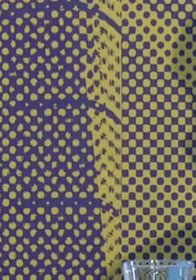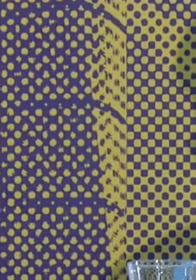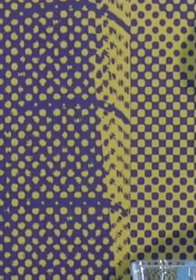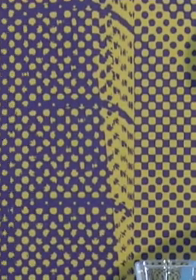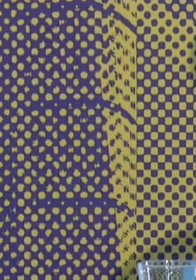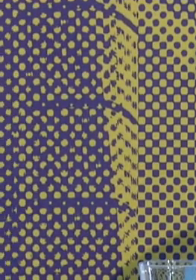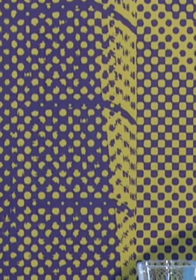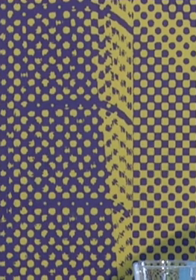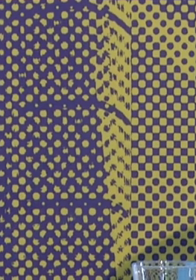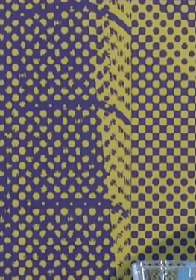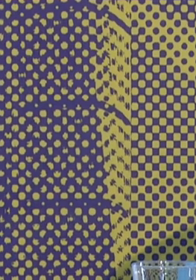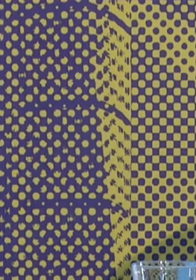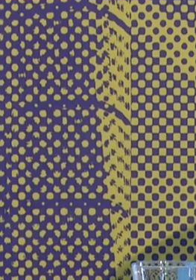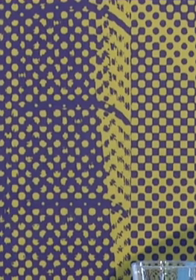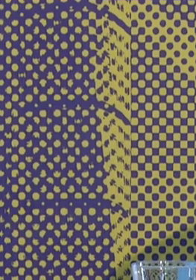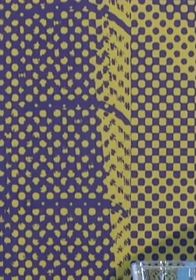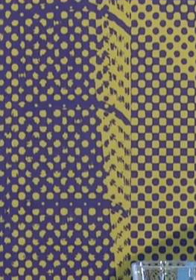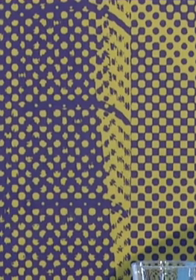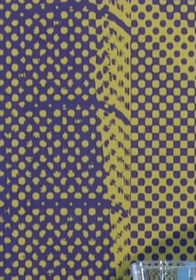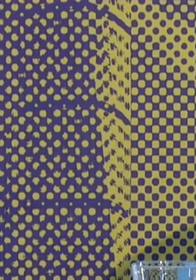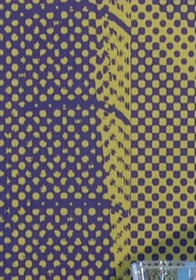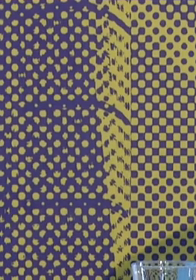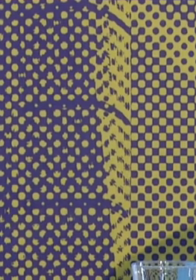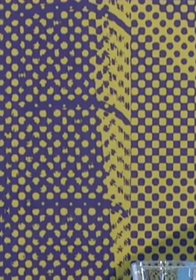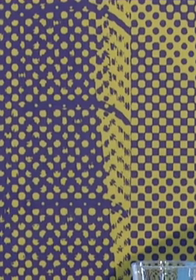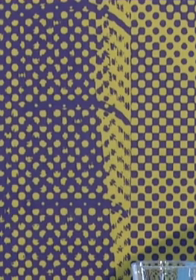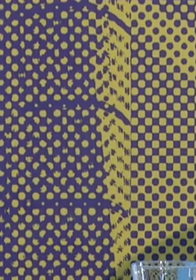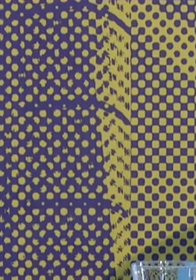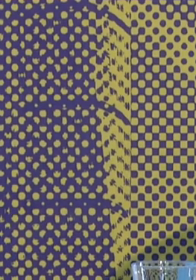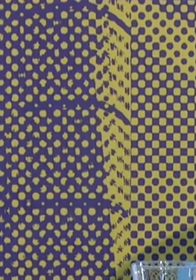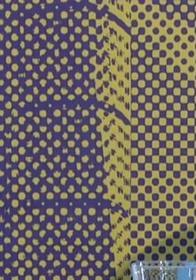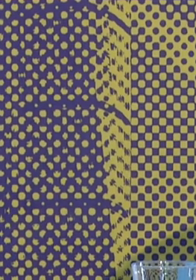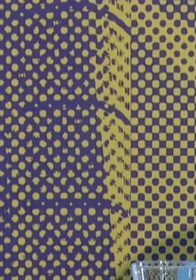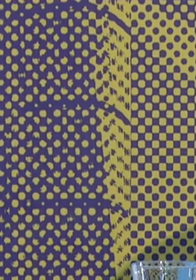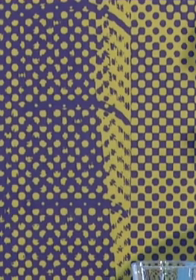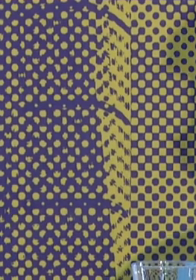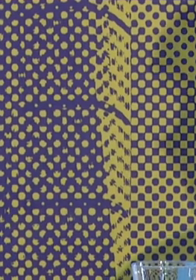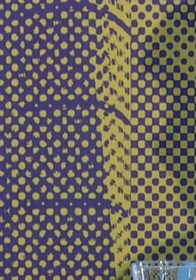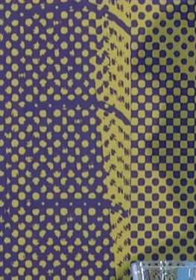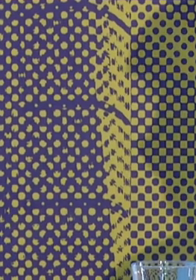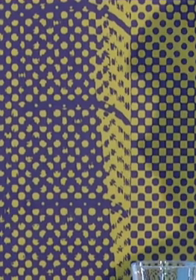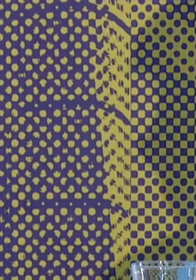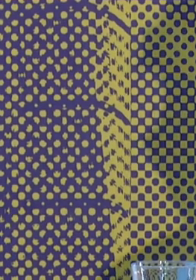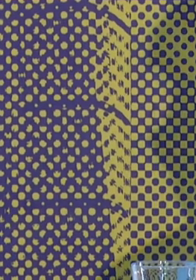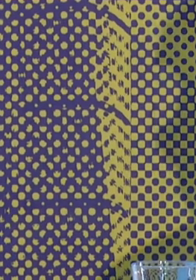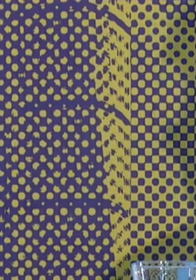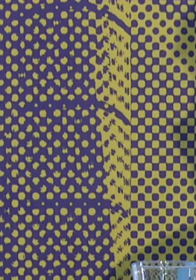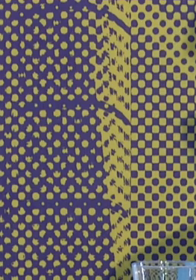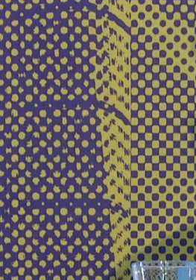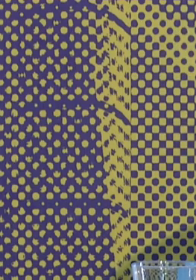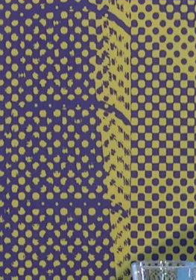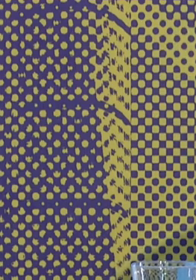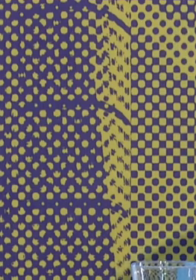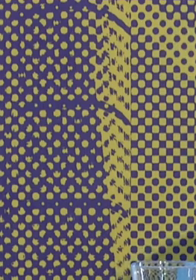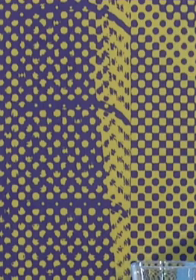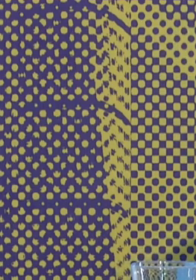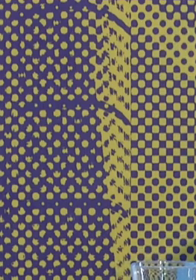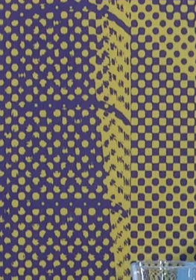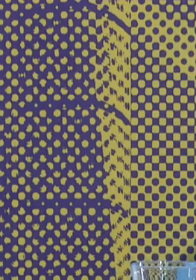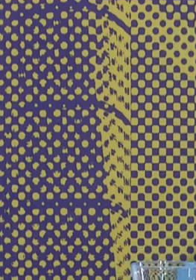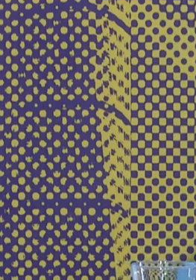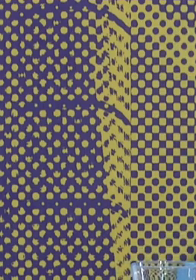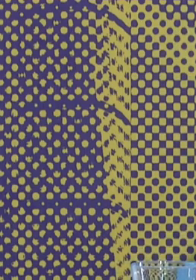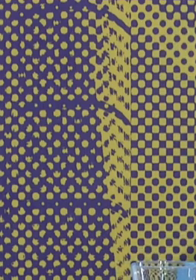det är också bra att tänka på hur man satsar. Vi har ju ökat antalet pumpstationer till exempel. Då har vi inte bara gjort det vid de